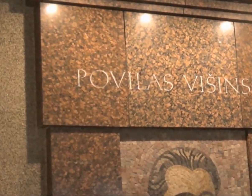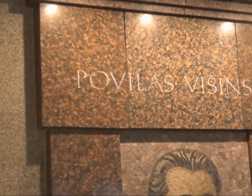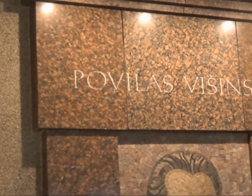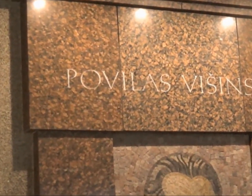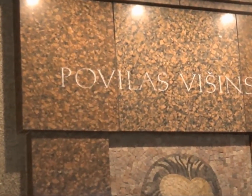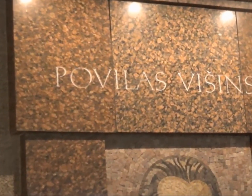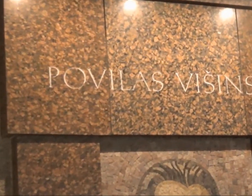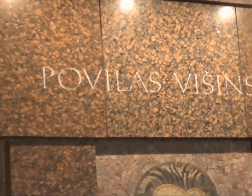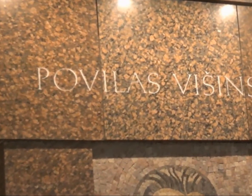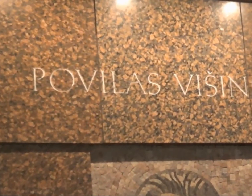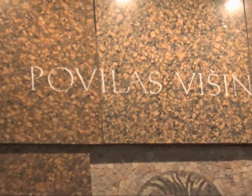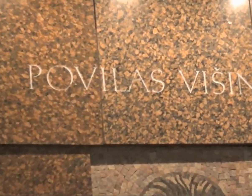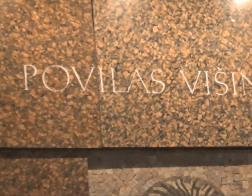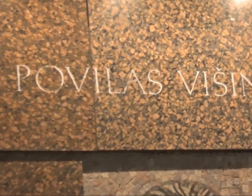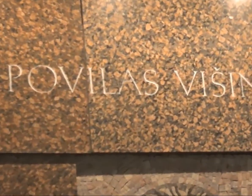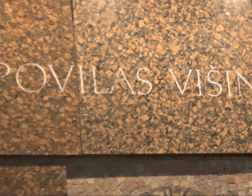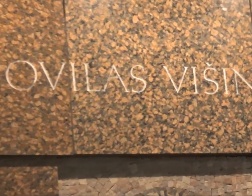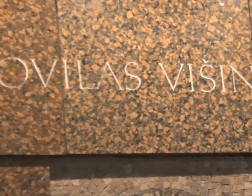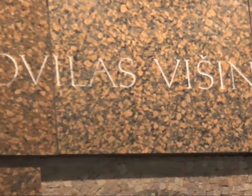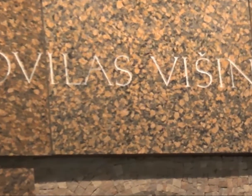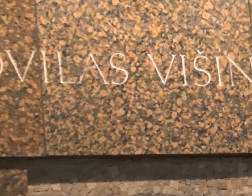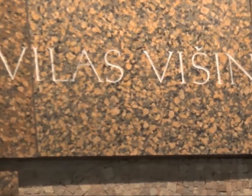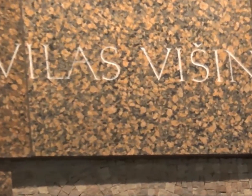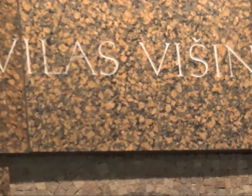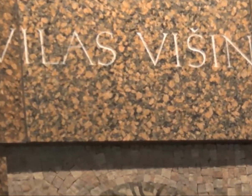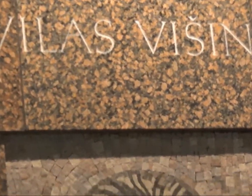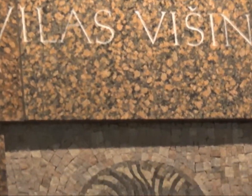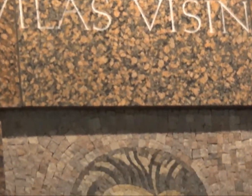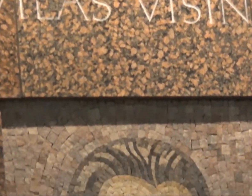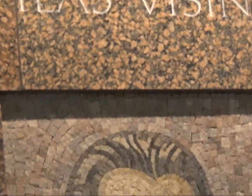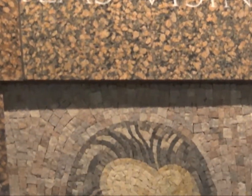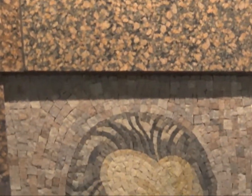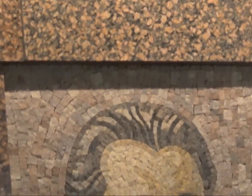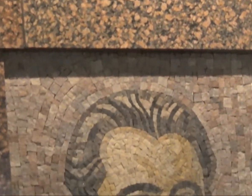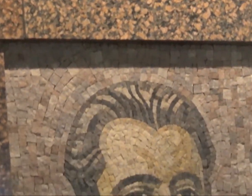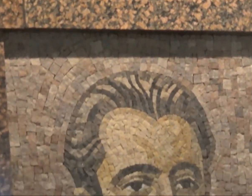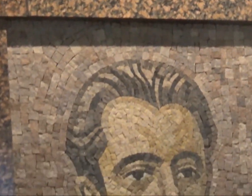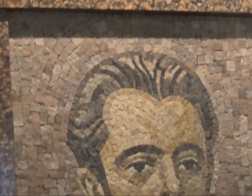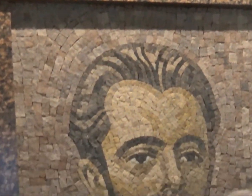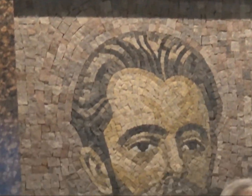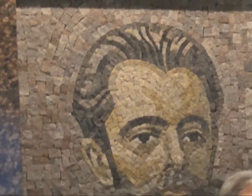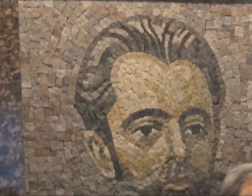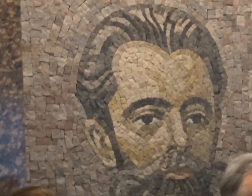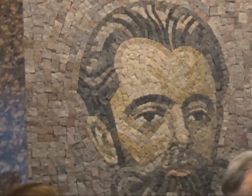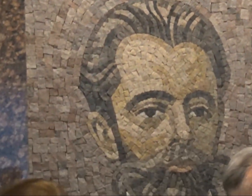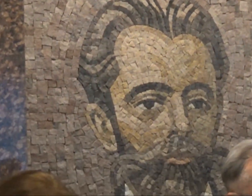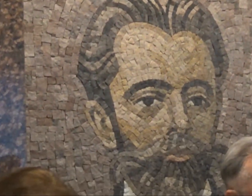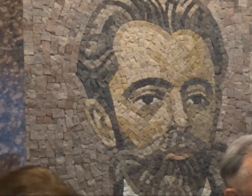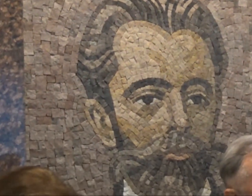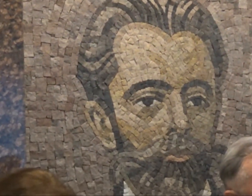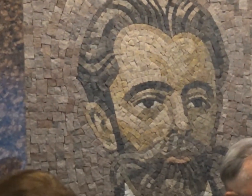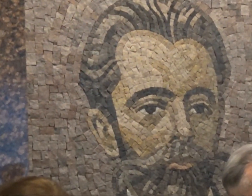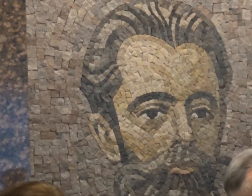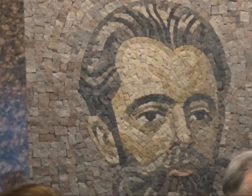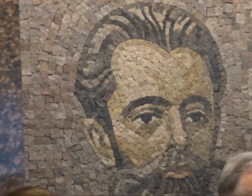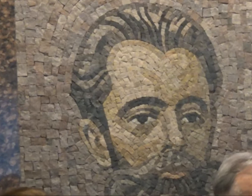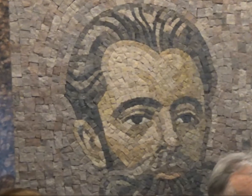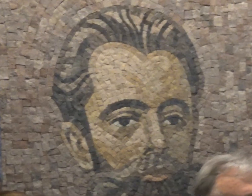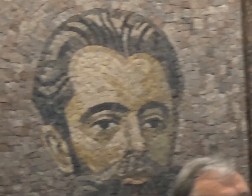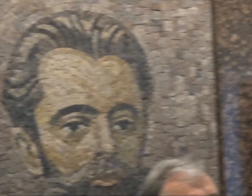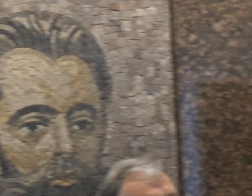kad būtų 18 centų padidinta vienam Lietuvos gyventojui knygai